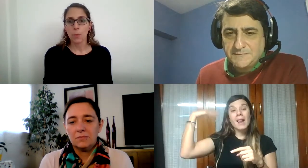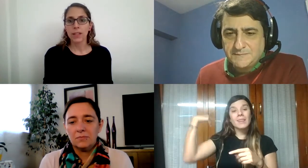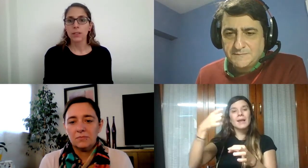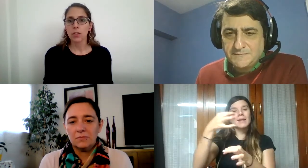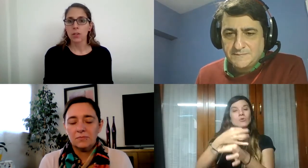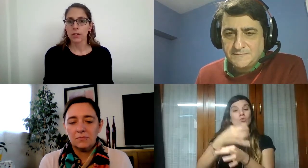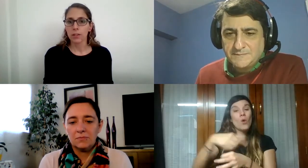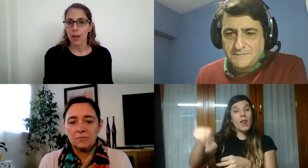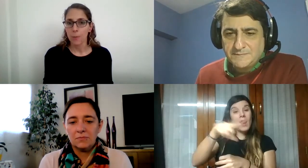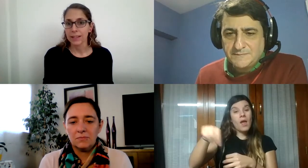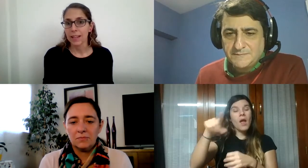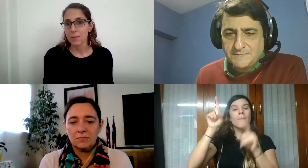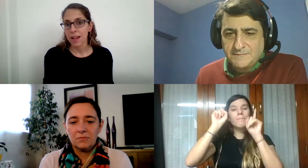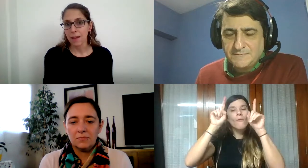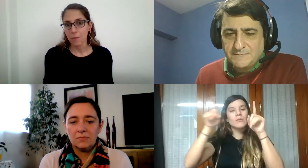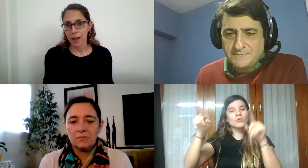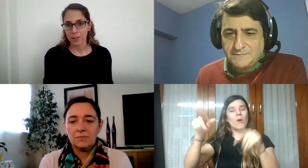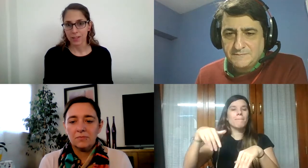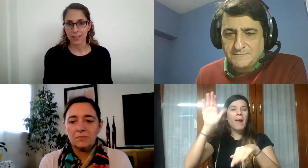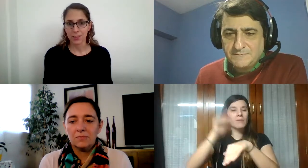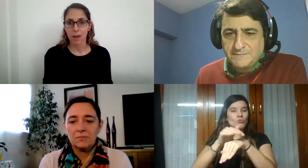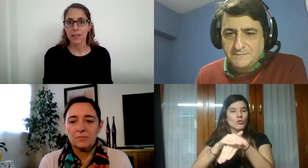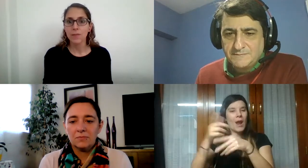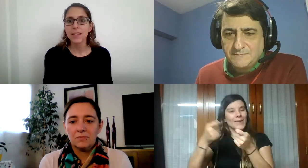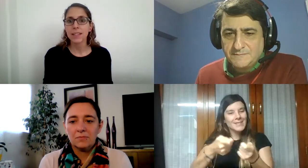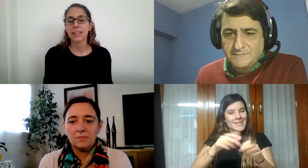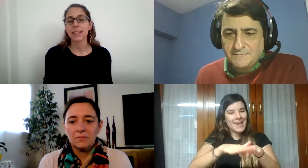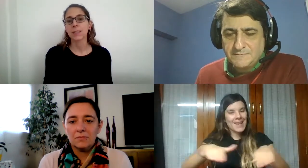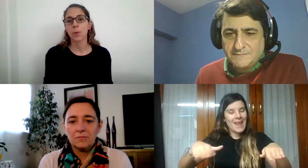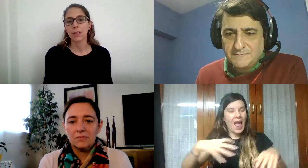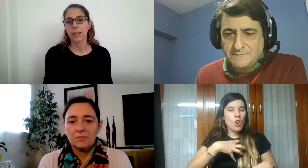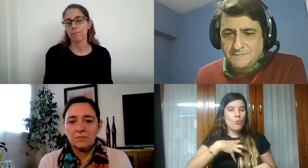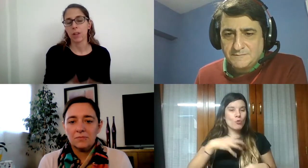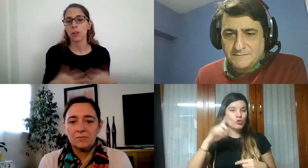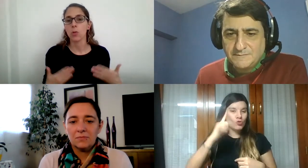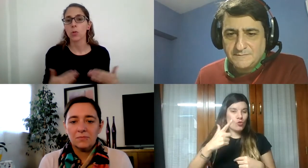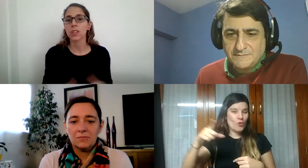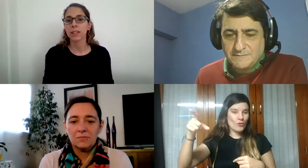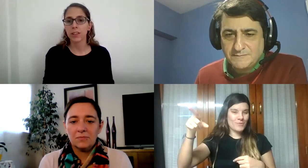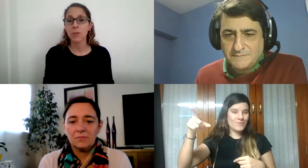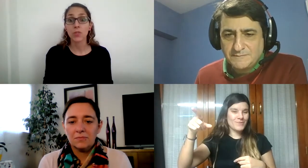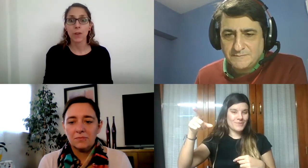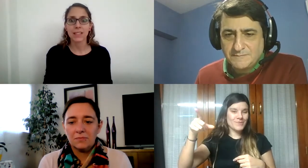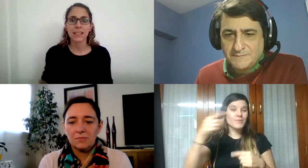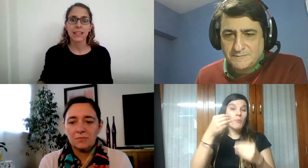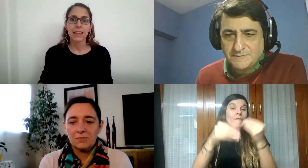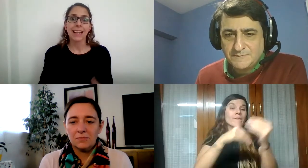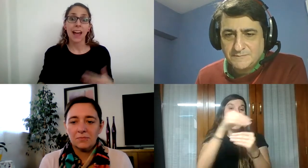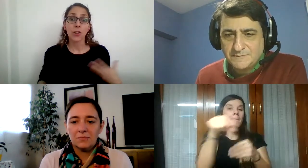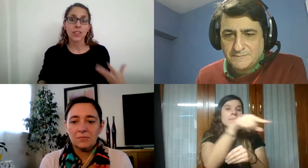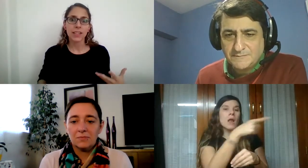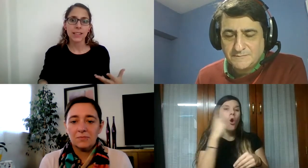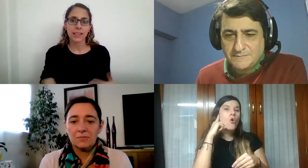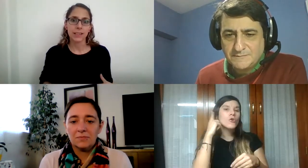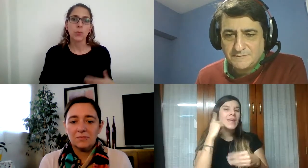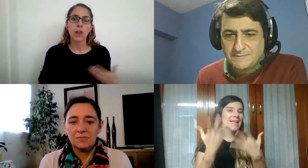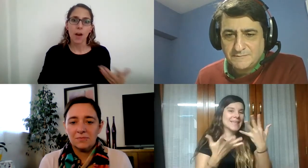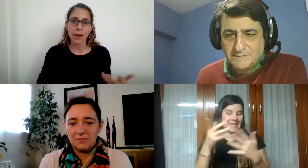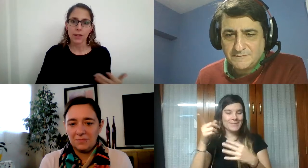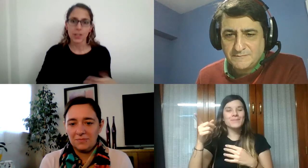este momento, con la pandemia, hay cosas que son más difíciles. En ese momento, en los concursos anteriores, muchas veces las